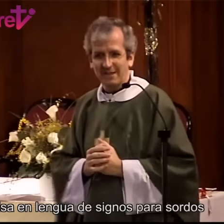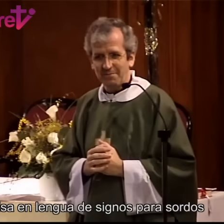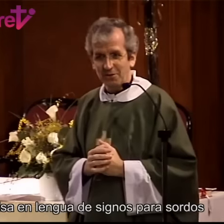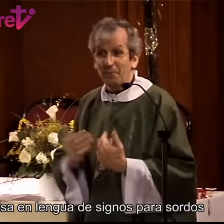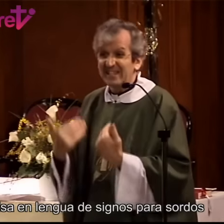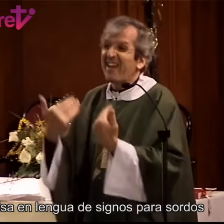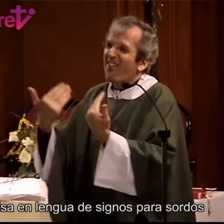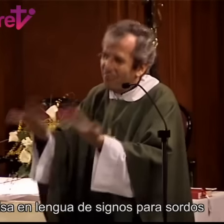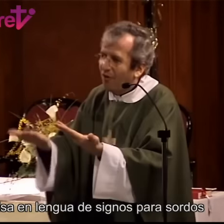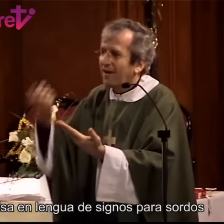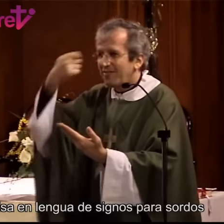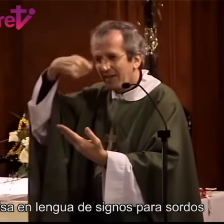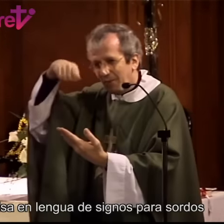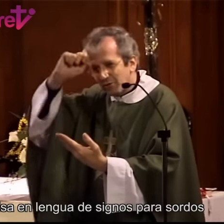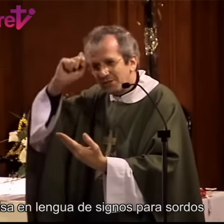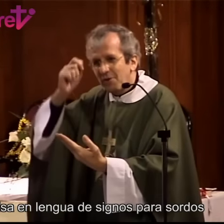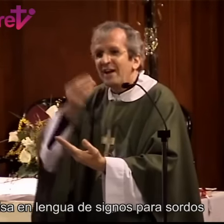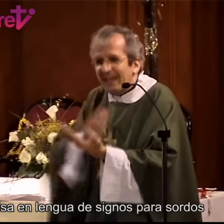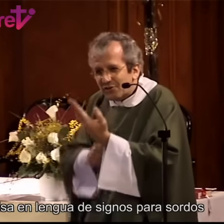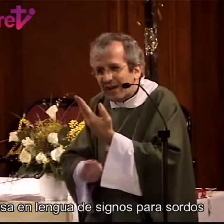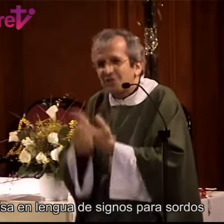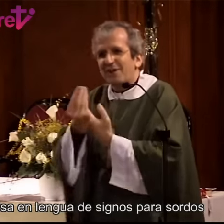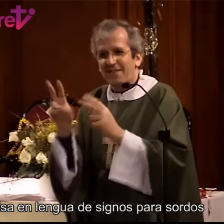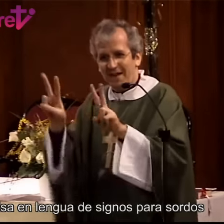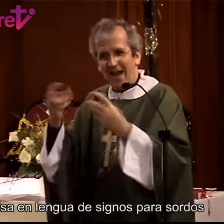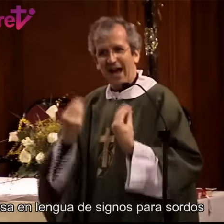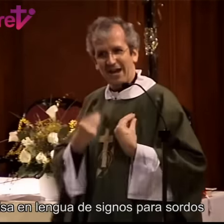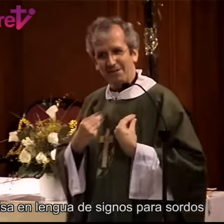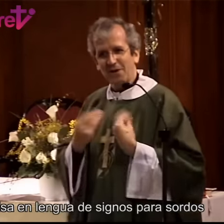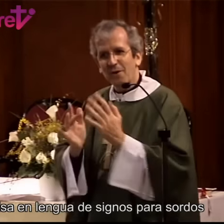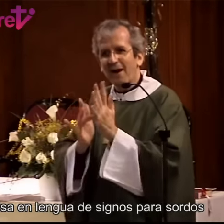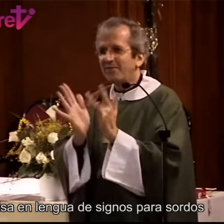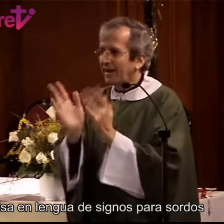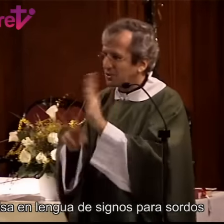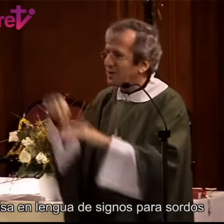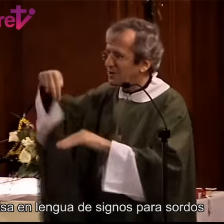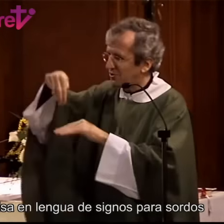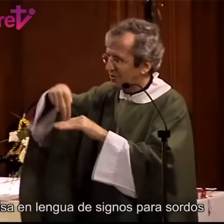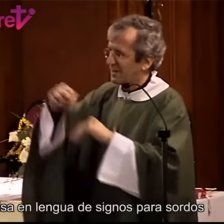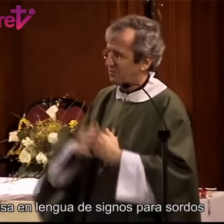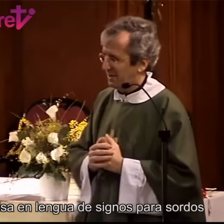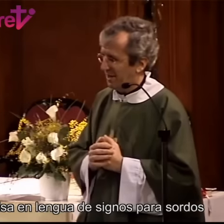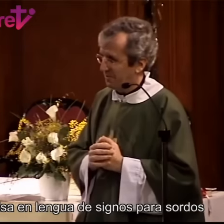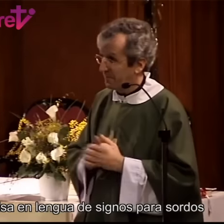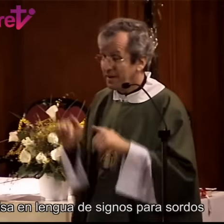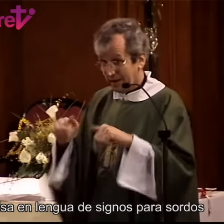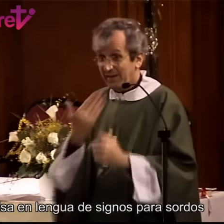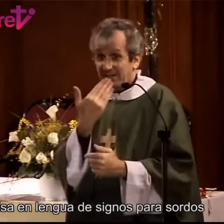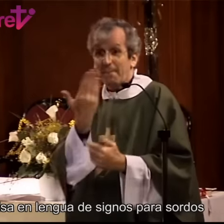recibido, por ese don del bautismo que nos ha hecho nacer a la vida nueva de Jesucristo resucitado. Y es esa